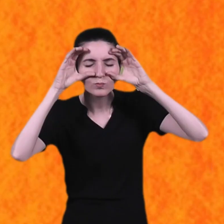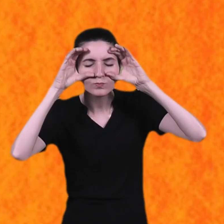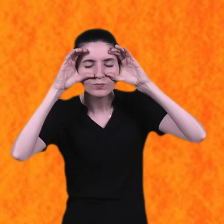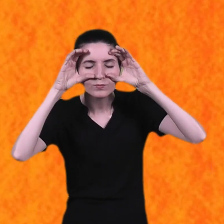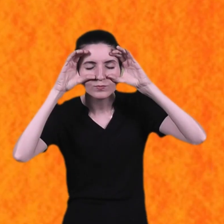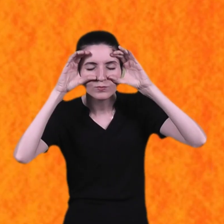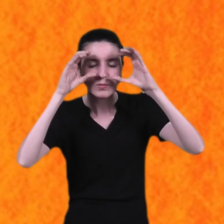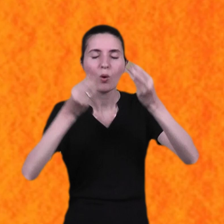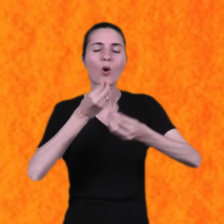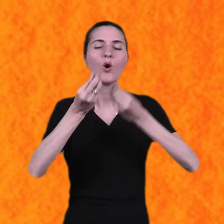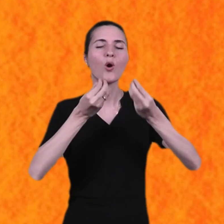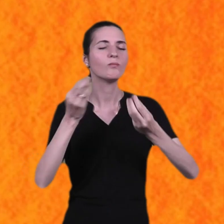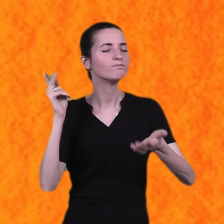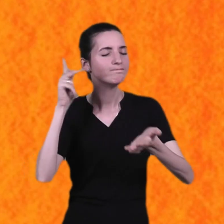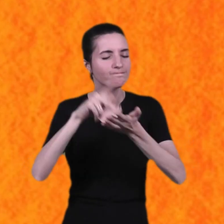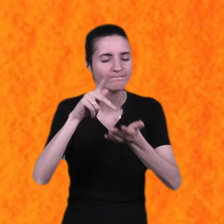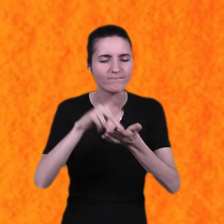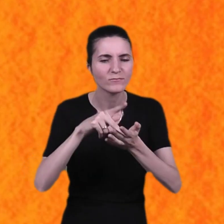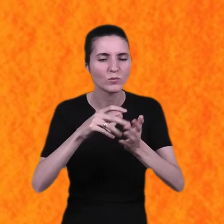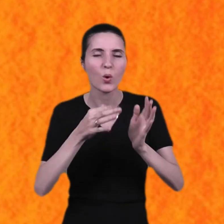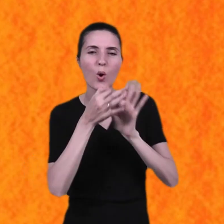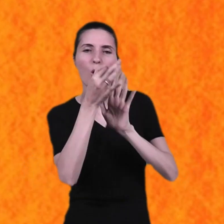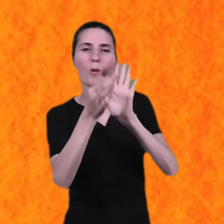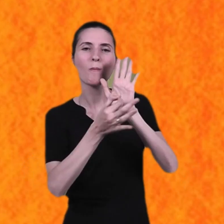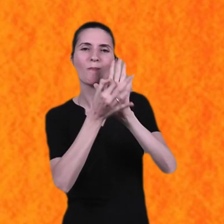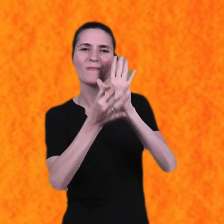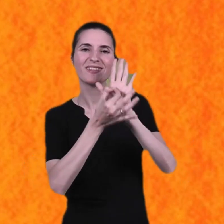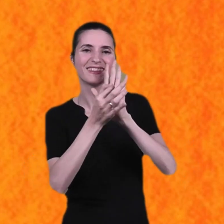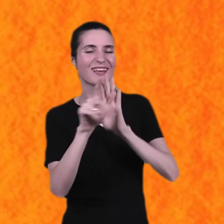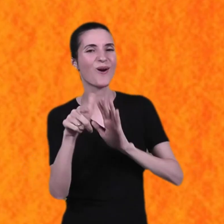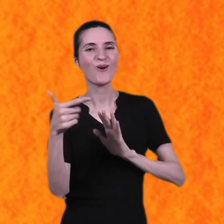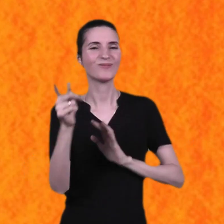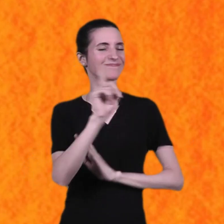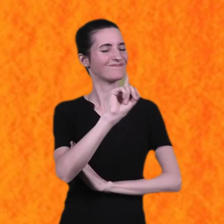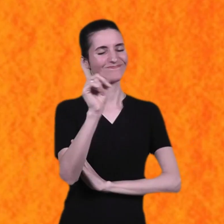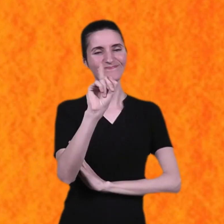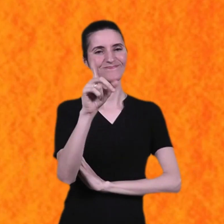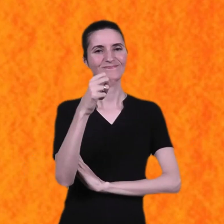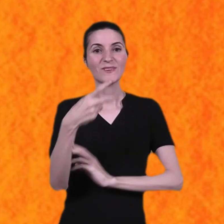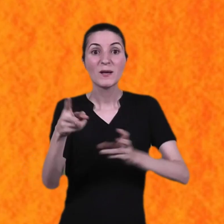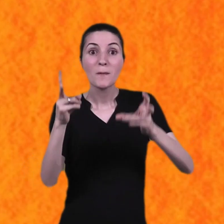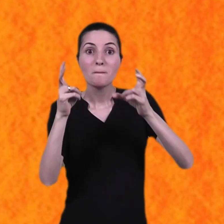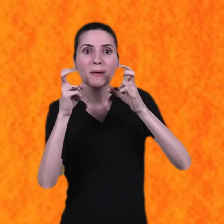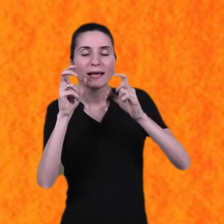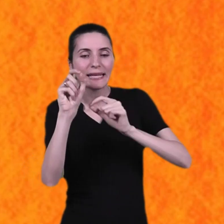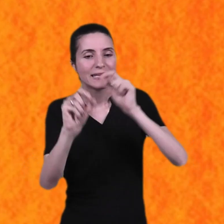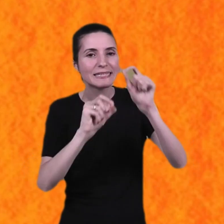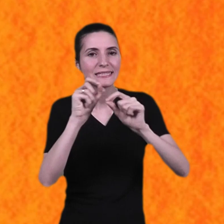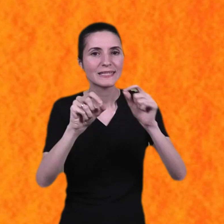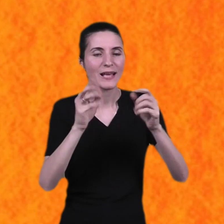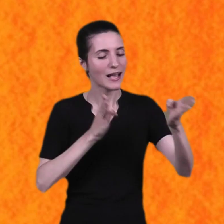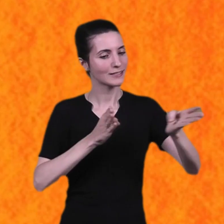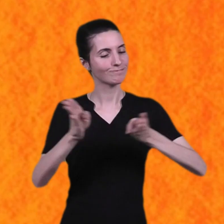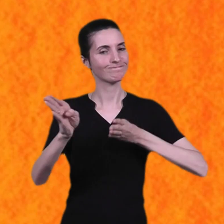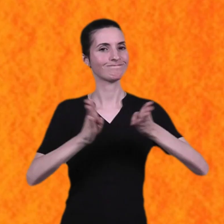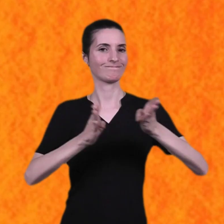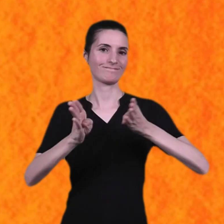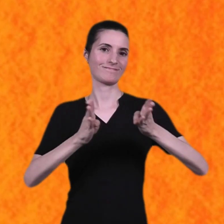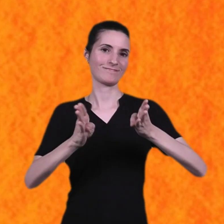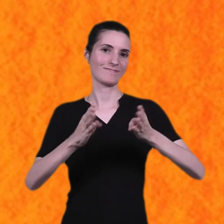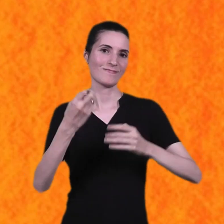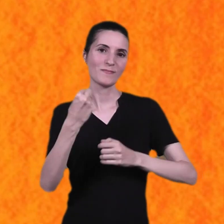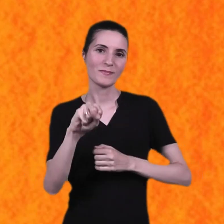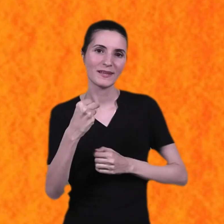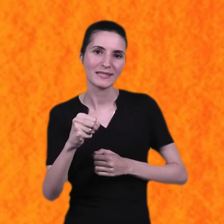verdade, sem a opinião dos outros, elas vão perceber o que é necessário em termos de